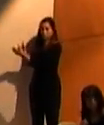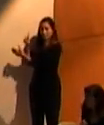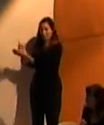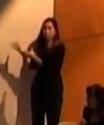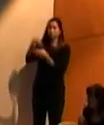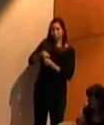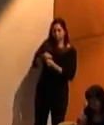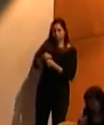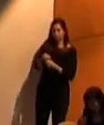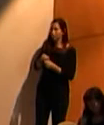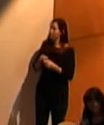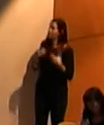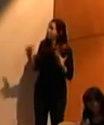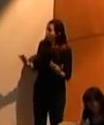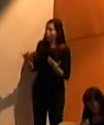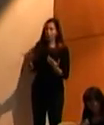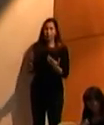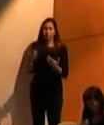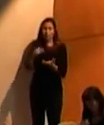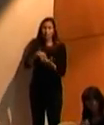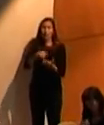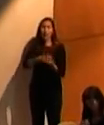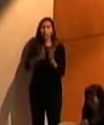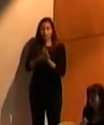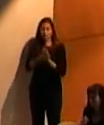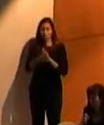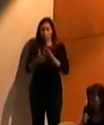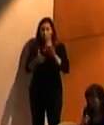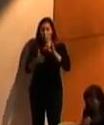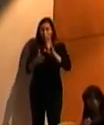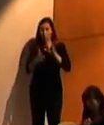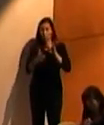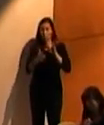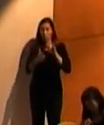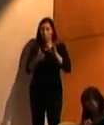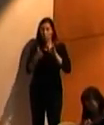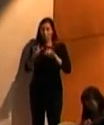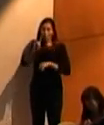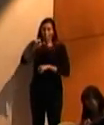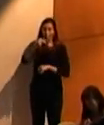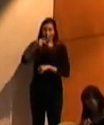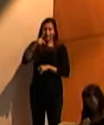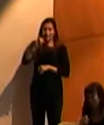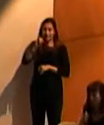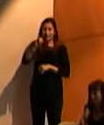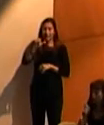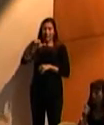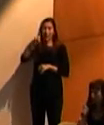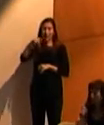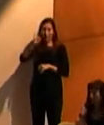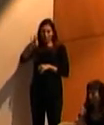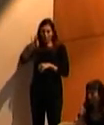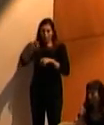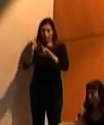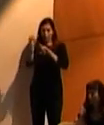L'innovation au sein de Handiapt, on la conçoit, on ne l'imagine qu'avec les personnes en situation de handicap elles-mêmes, déjà parce qu'on ne se